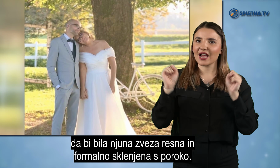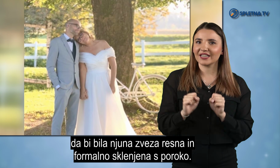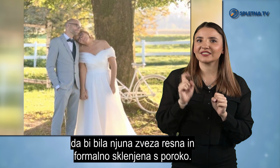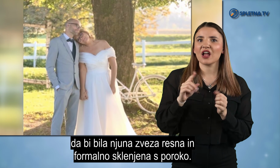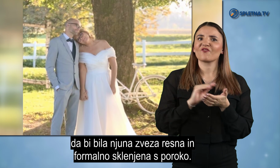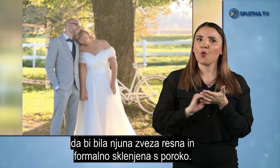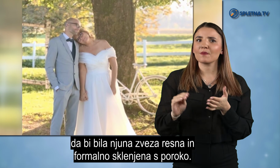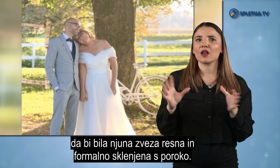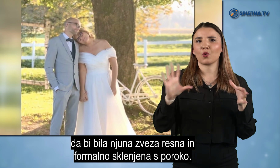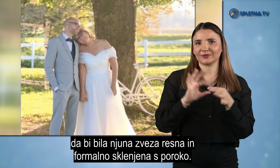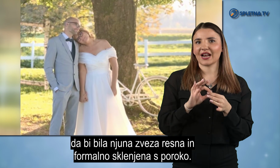in formalno sklenjena s poroko.